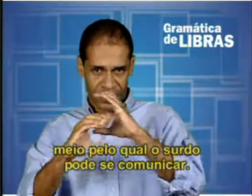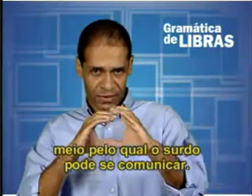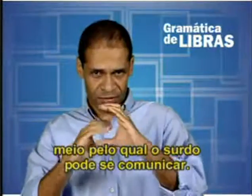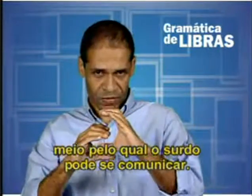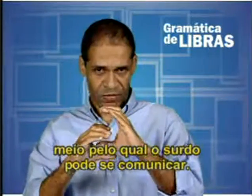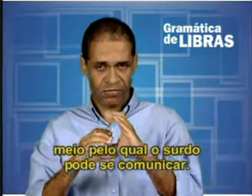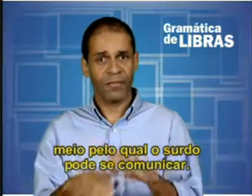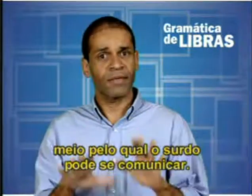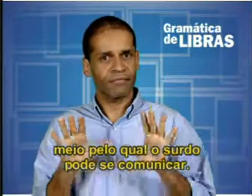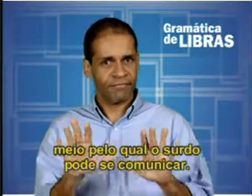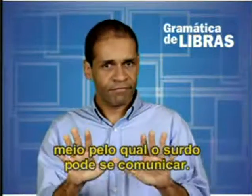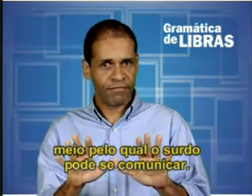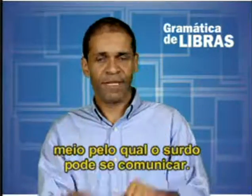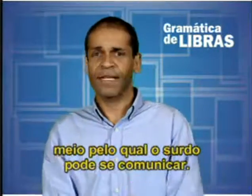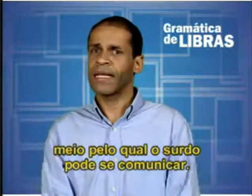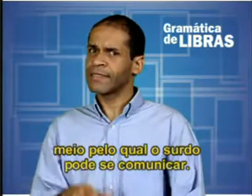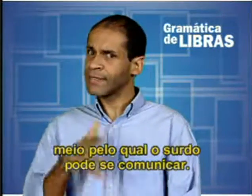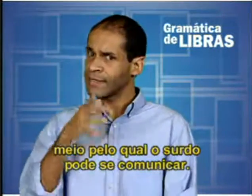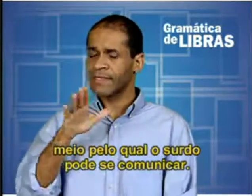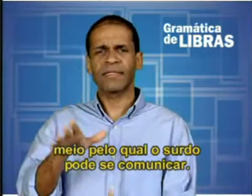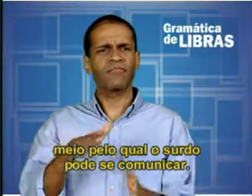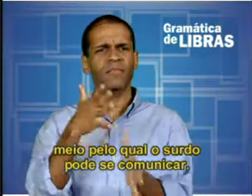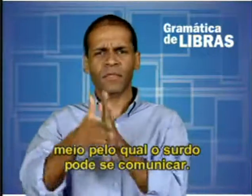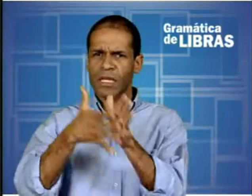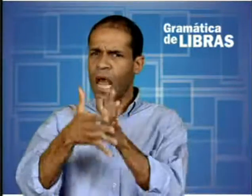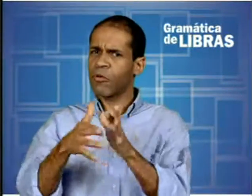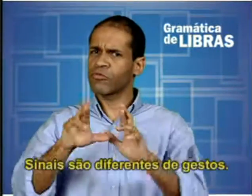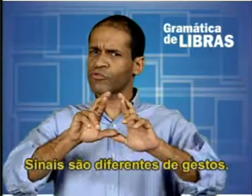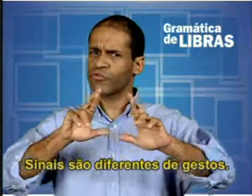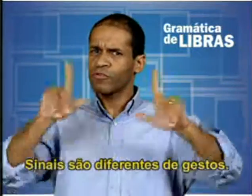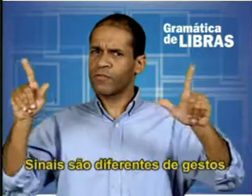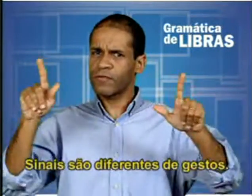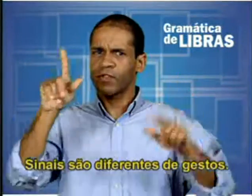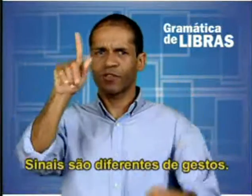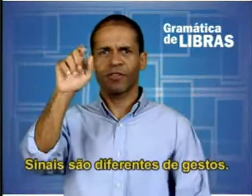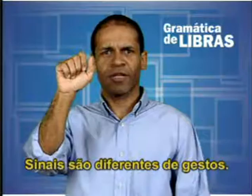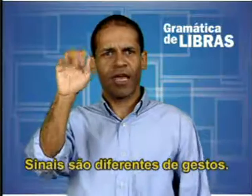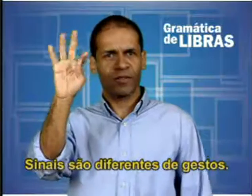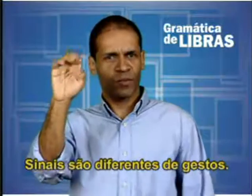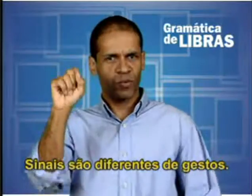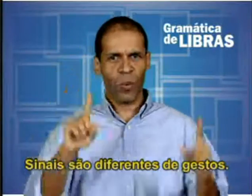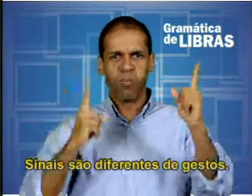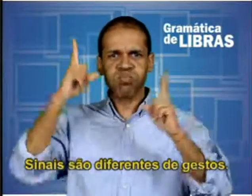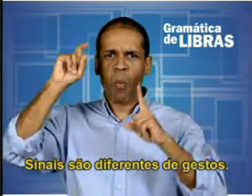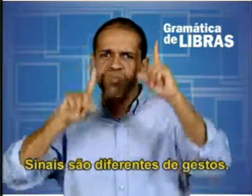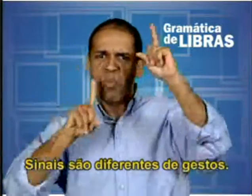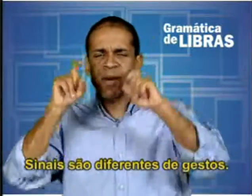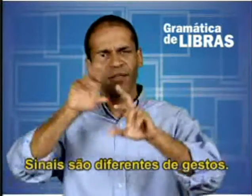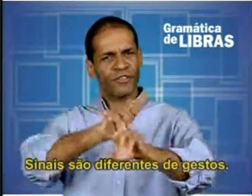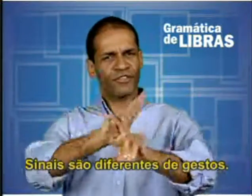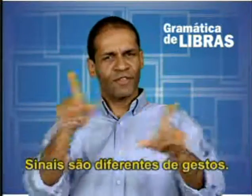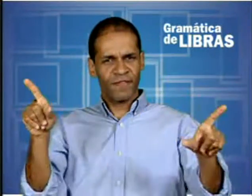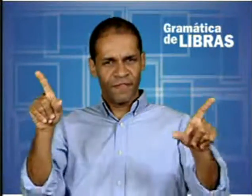meio pelo qual o surdo pode se comunicar. Sinais são diferentes de gestos.